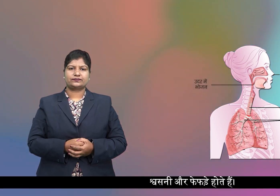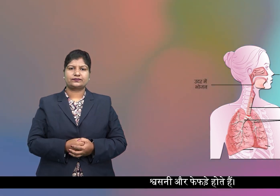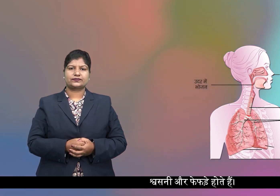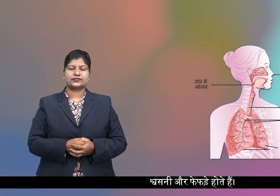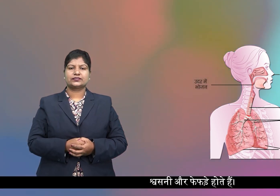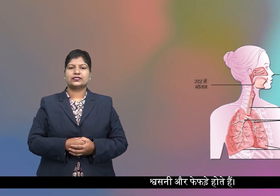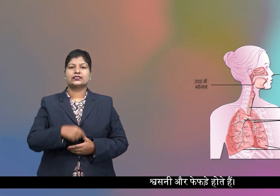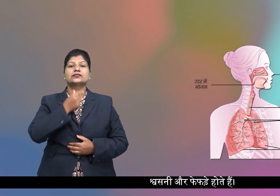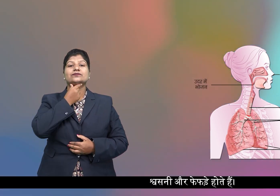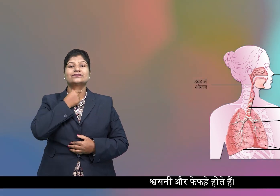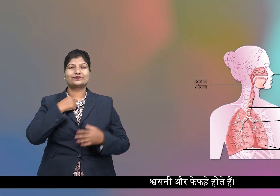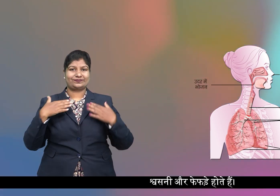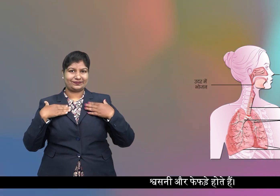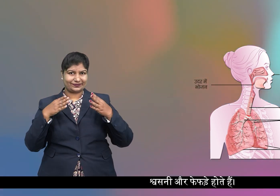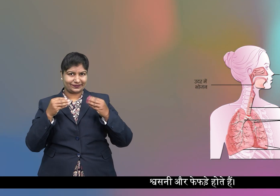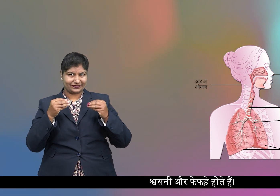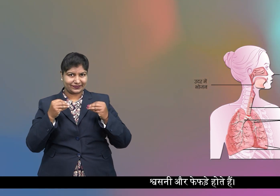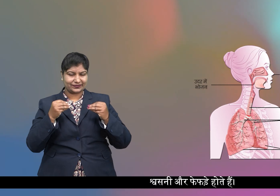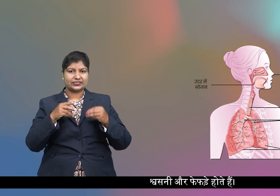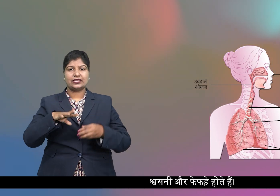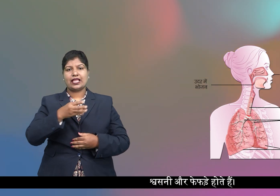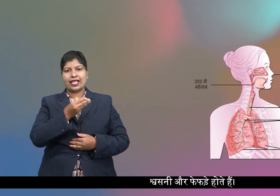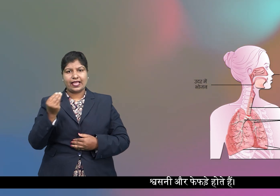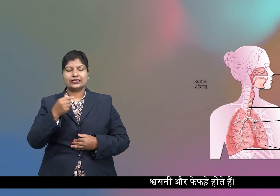श्वासीन और फेफड़े होते हैं।